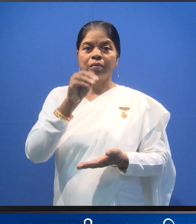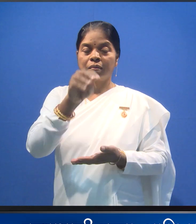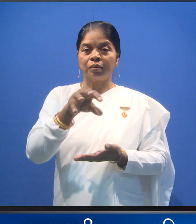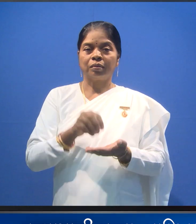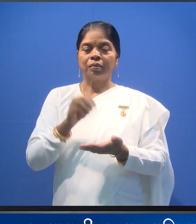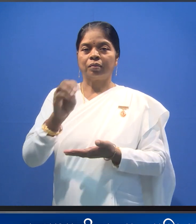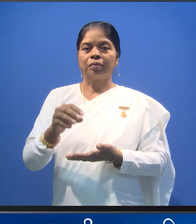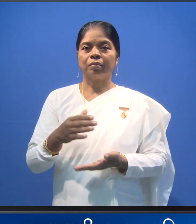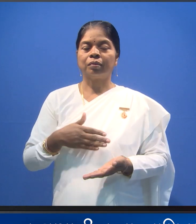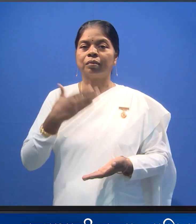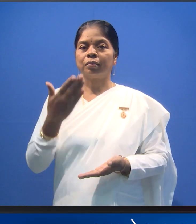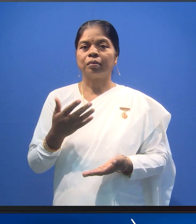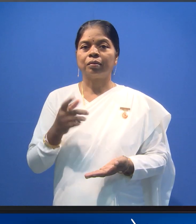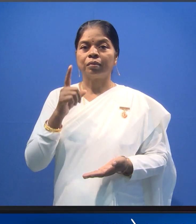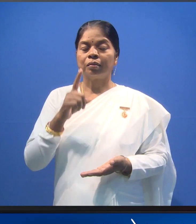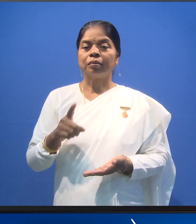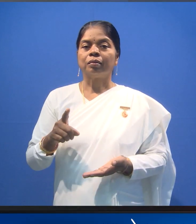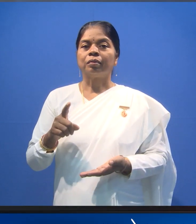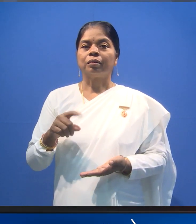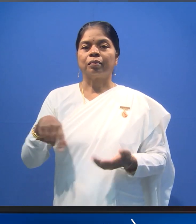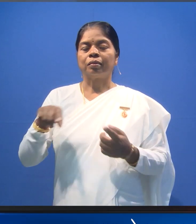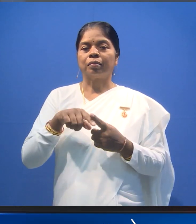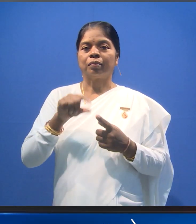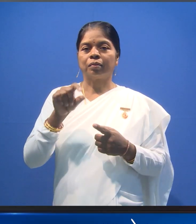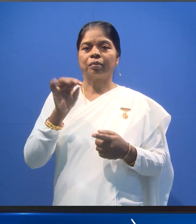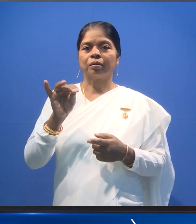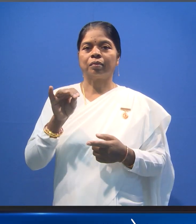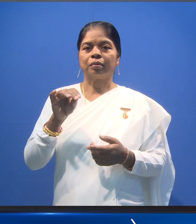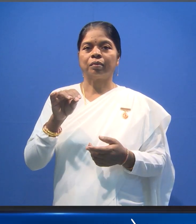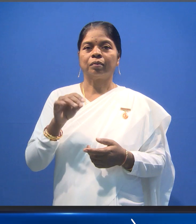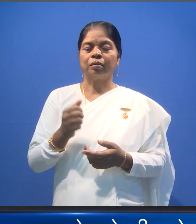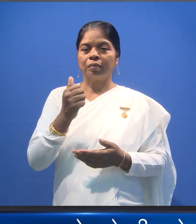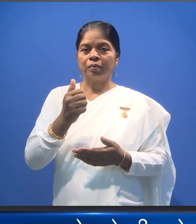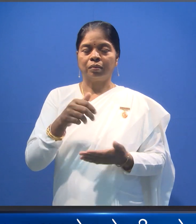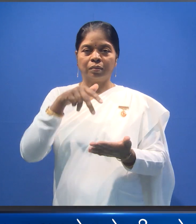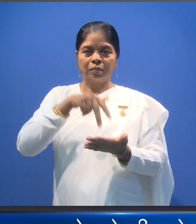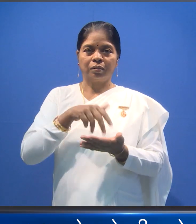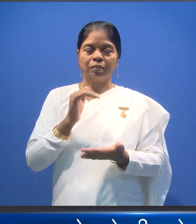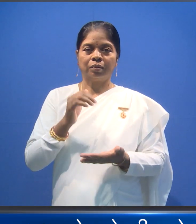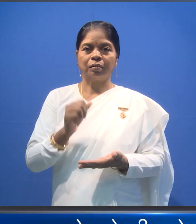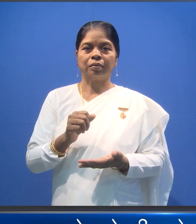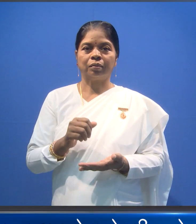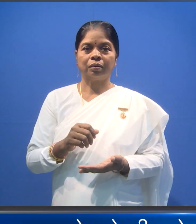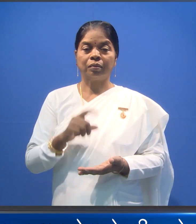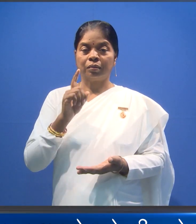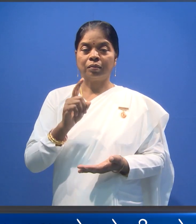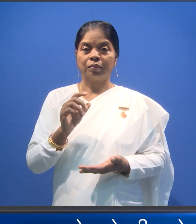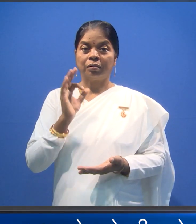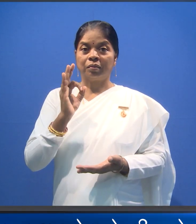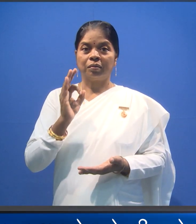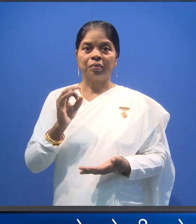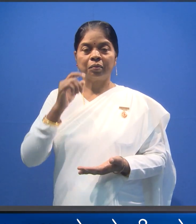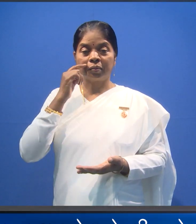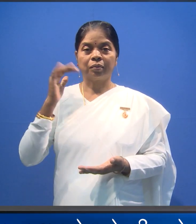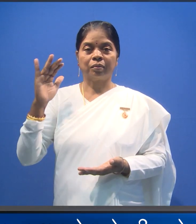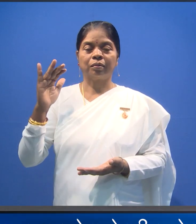वृत्ती हे सर्व गुण नेतृत्व कलेचा पाया आहे. एक कुशल नेता नेहमीच